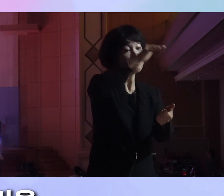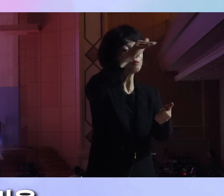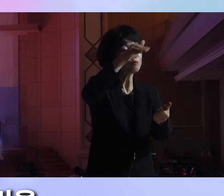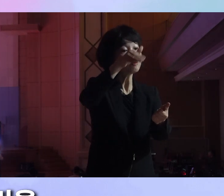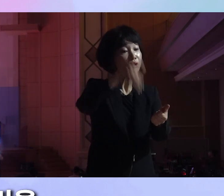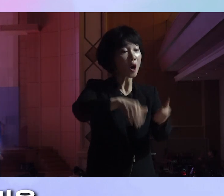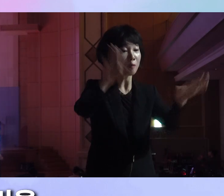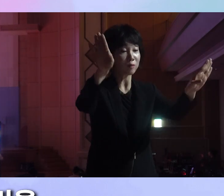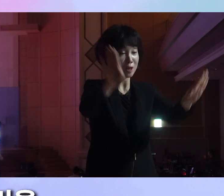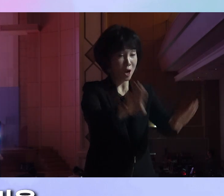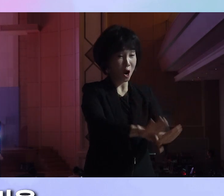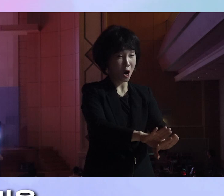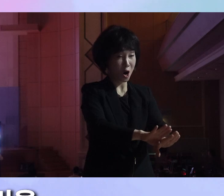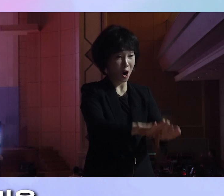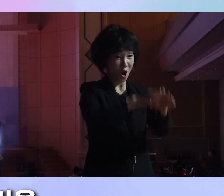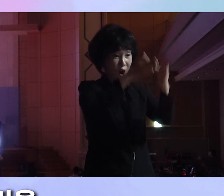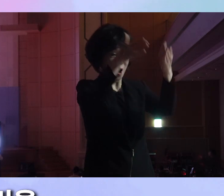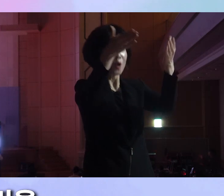무덤 문을